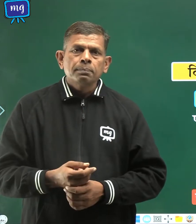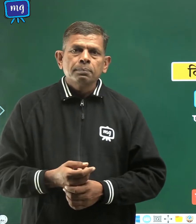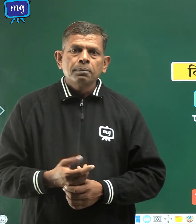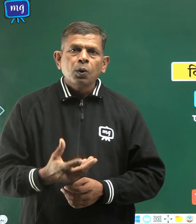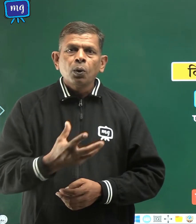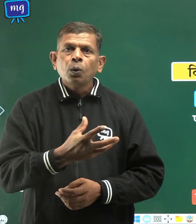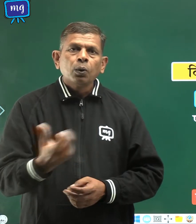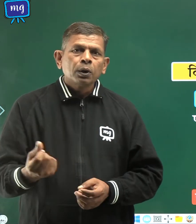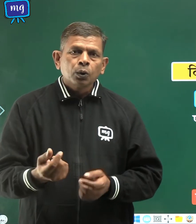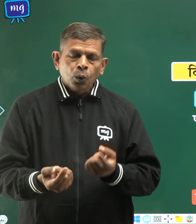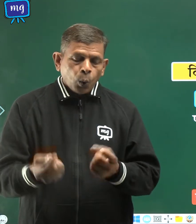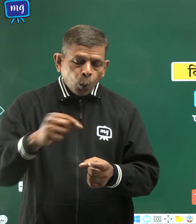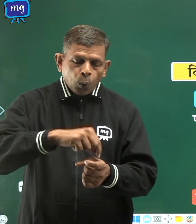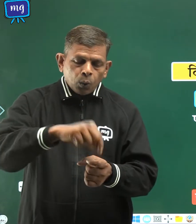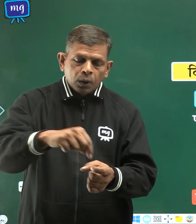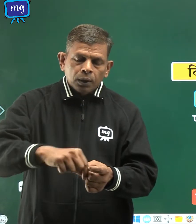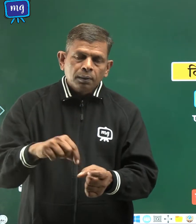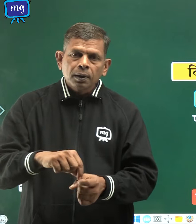और इनको उगाने में